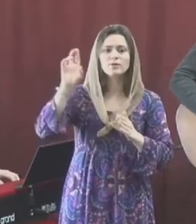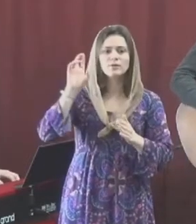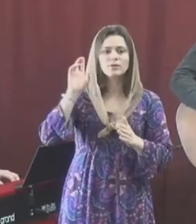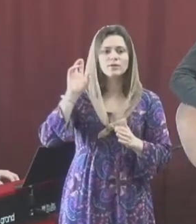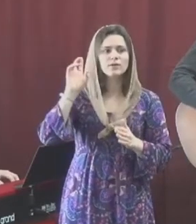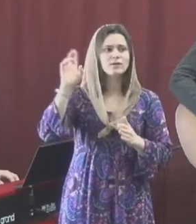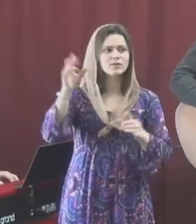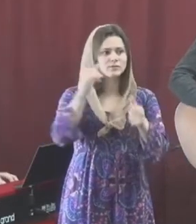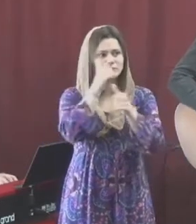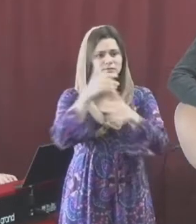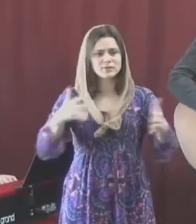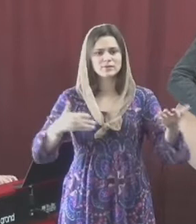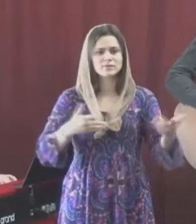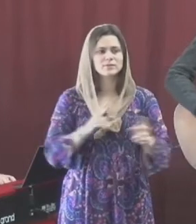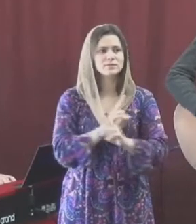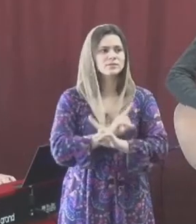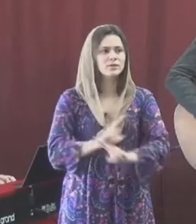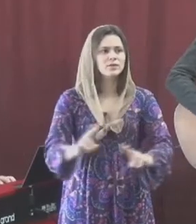ніхто.